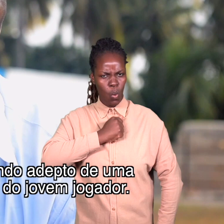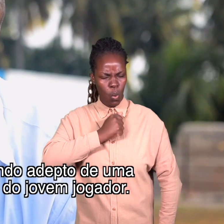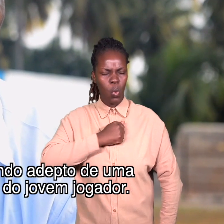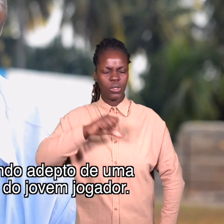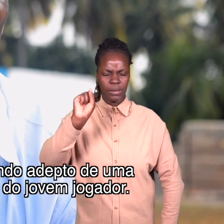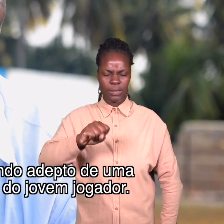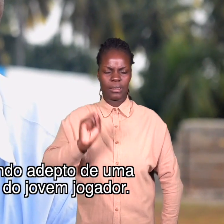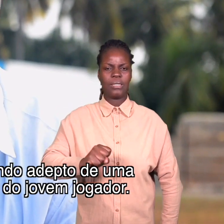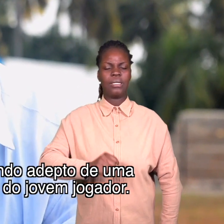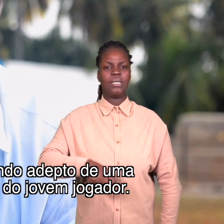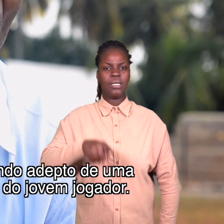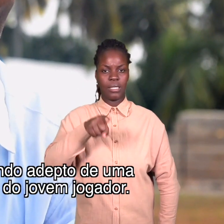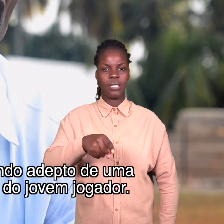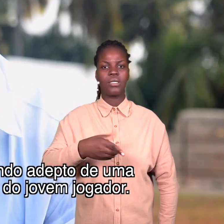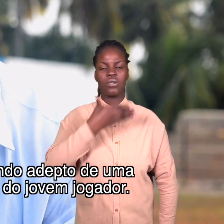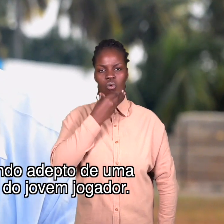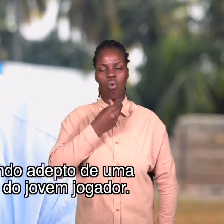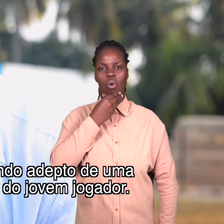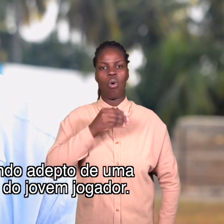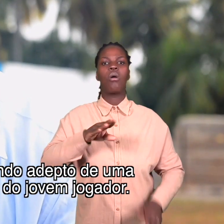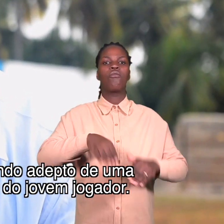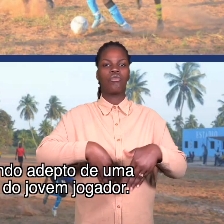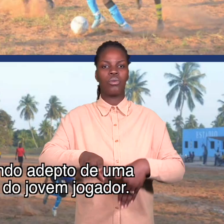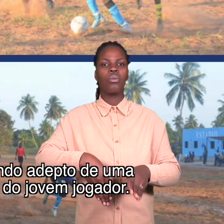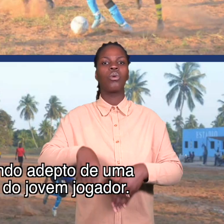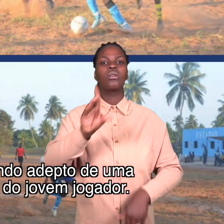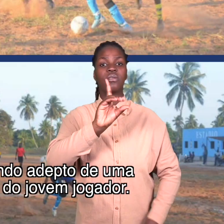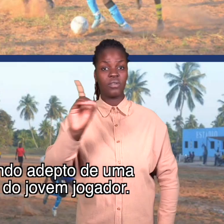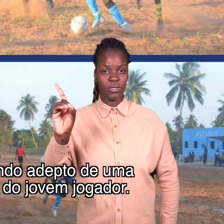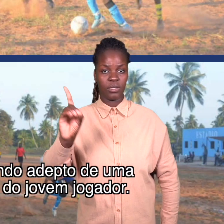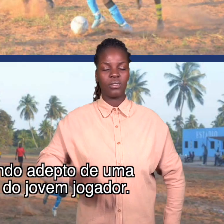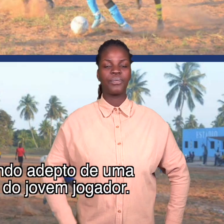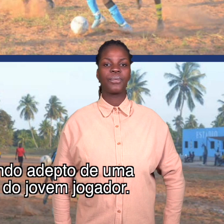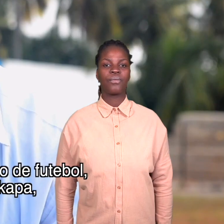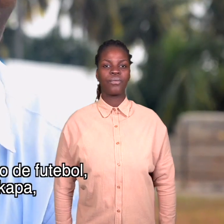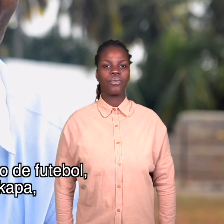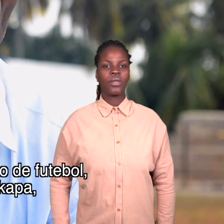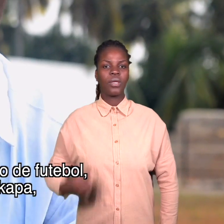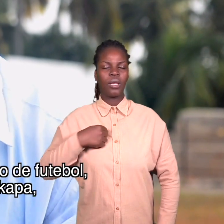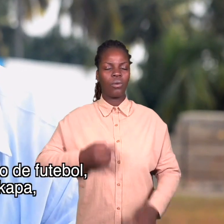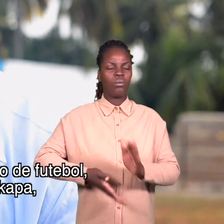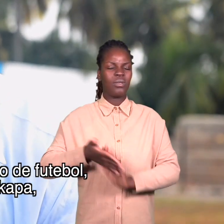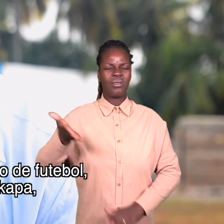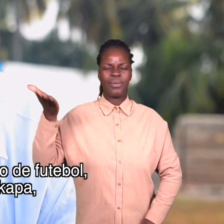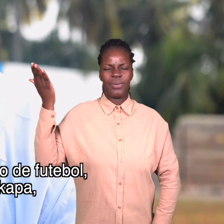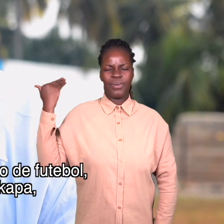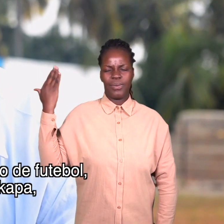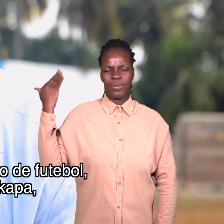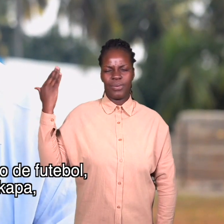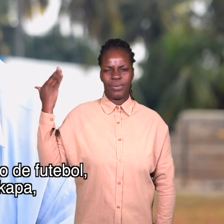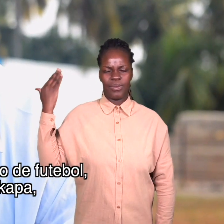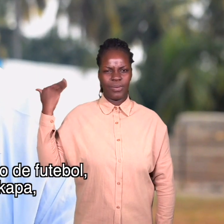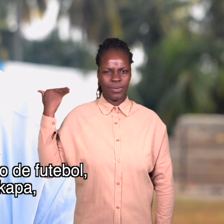mesmo sendo adepto de uma outra equipa rival, rende-se ao talento do jovem jogador. 20 anos que